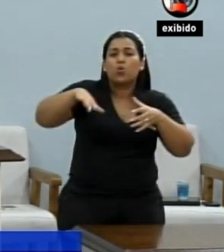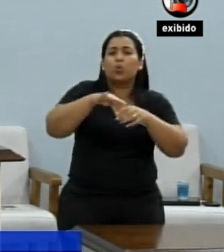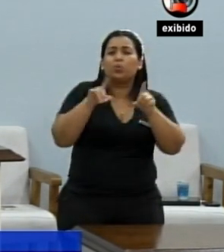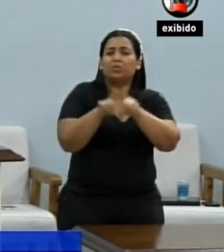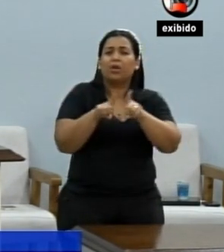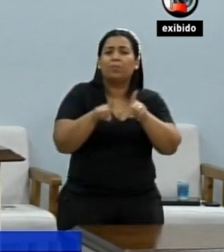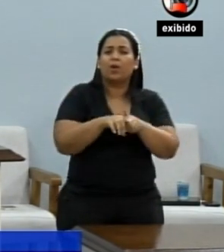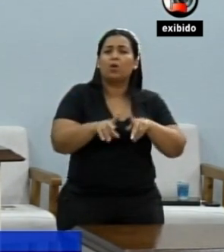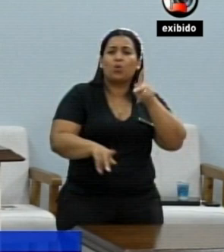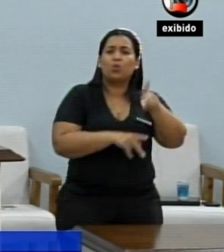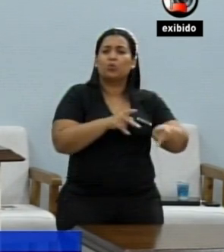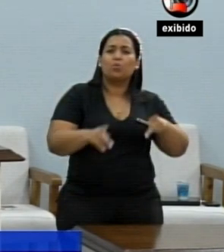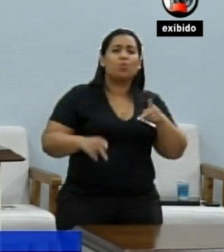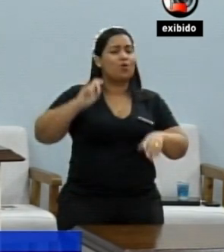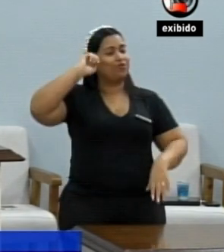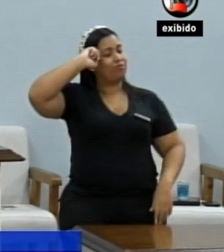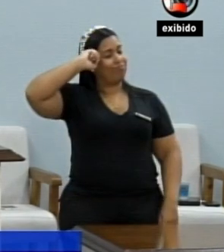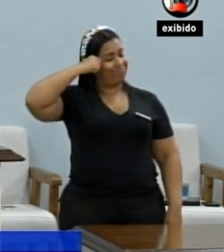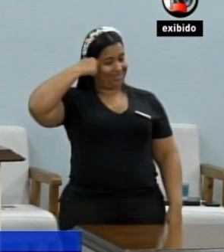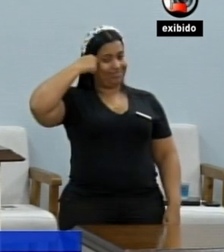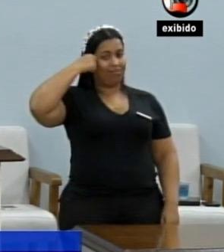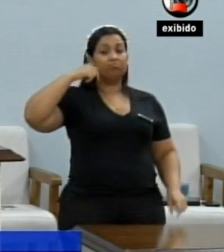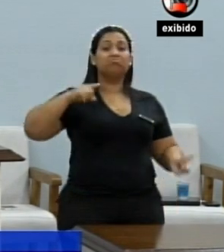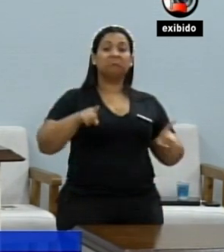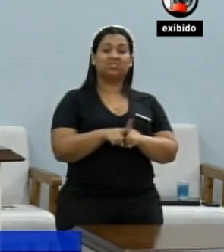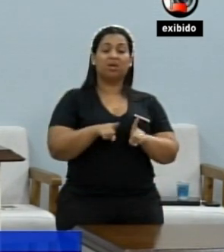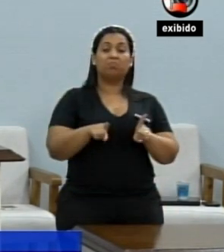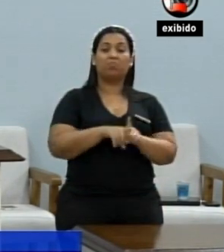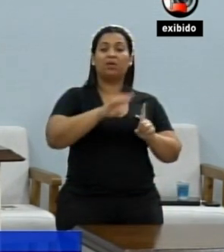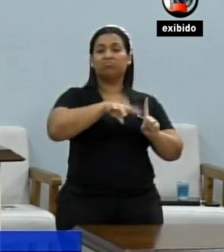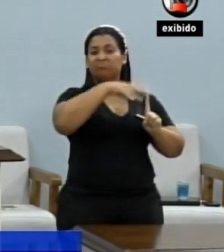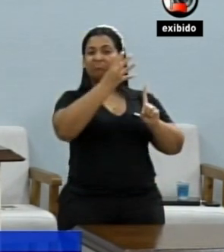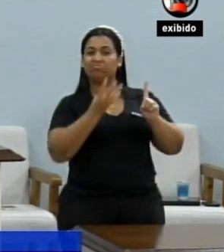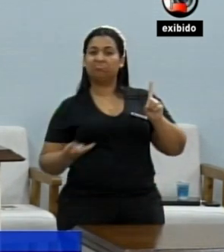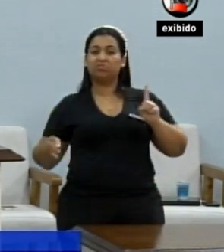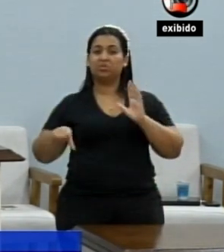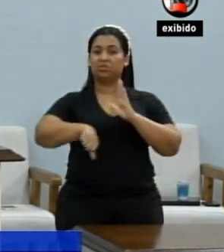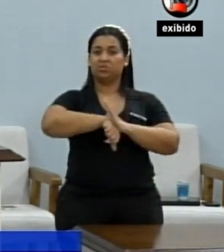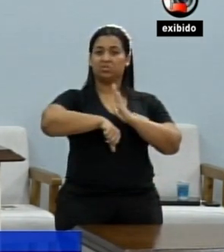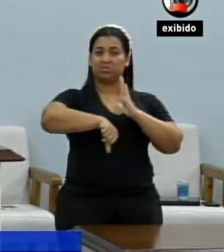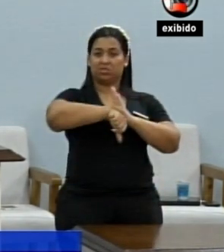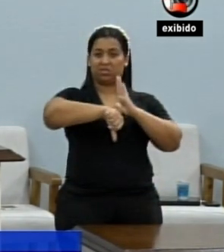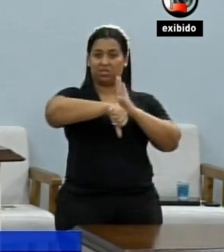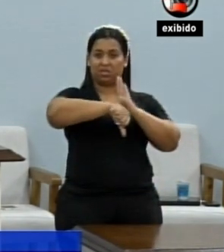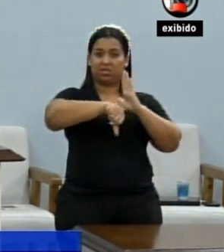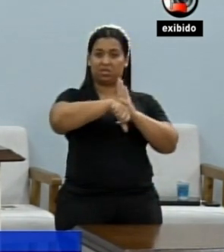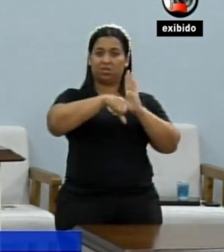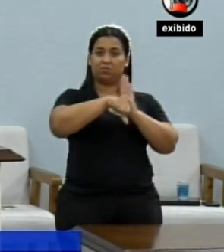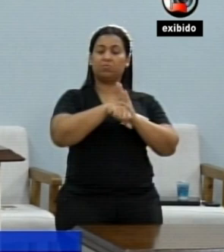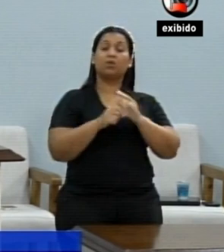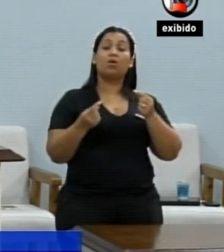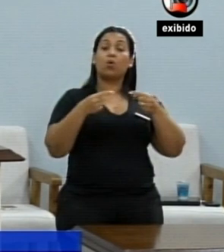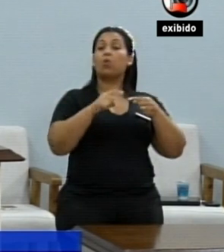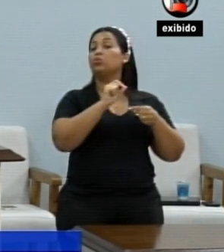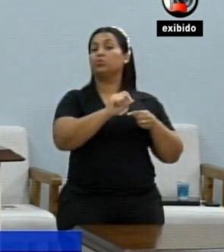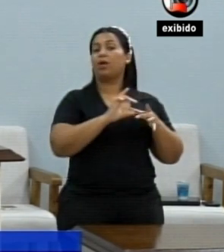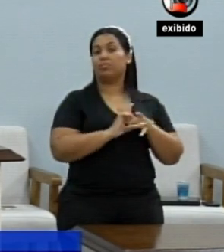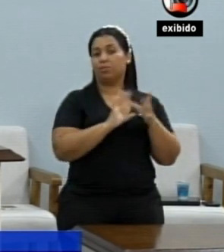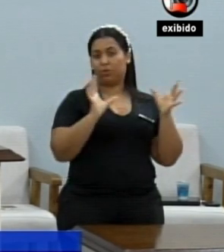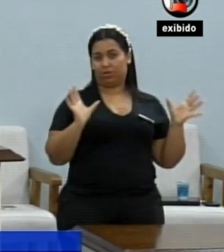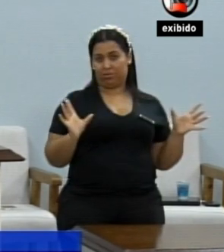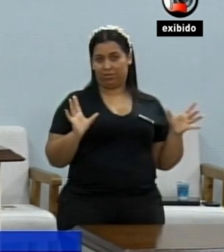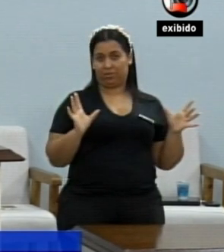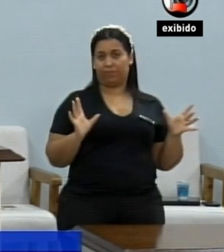contra a população preta e os crimes LGBTfóbicos, os crimes contra a democracia. Isso é